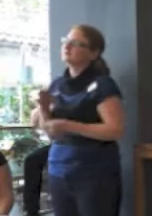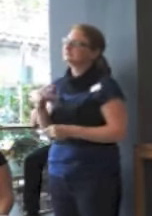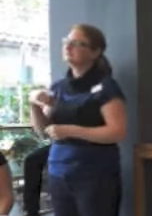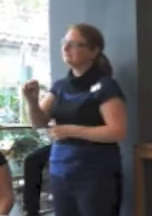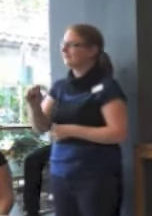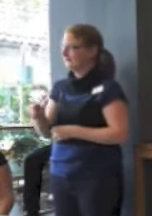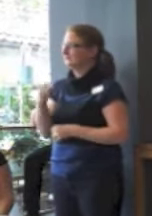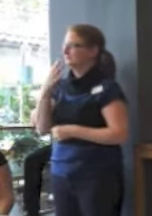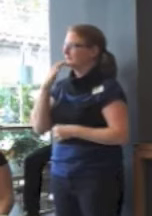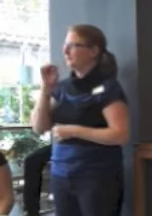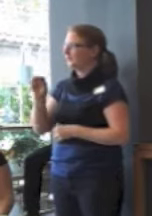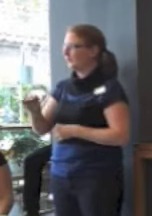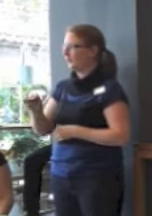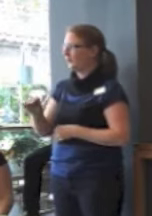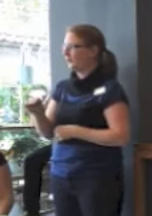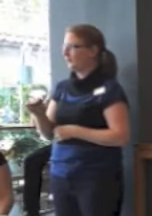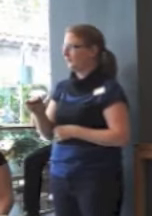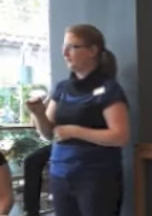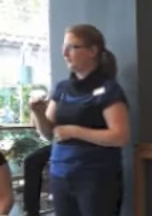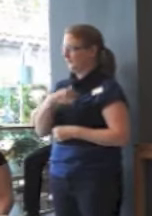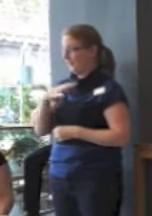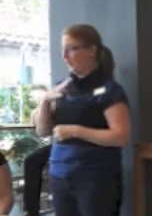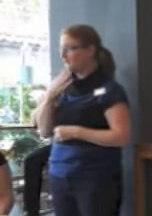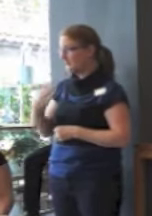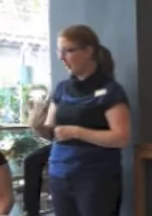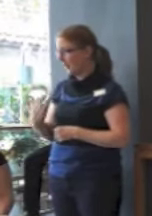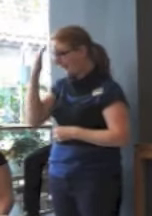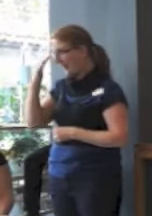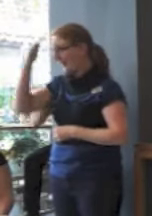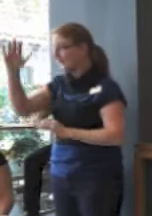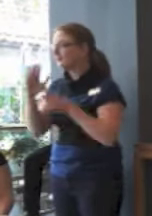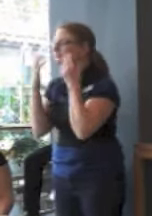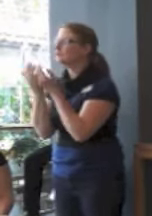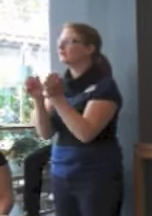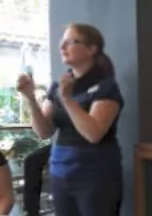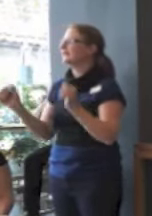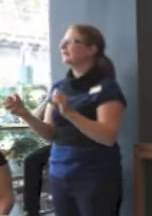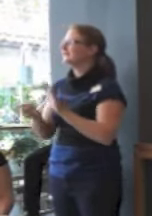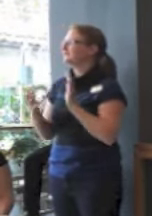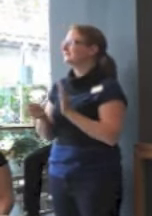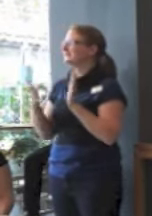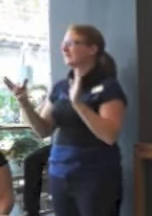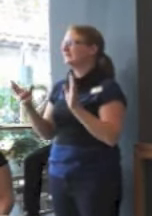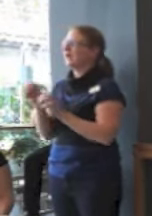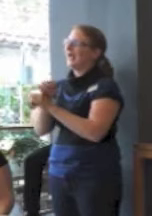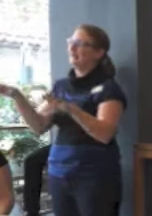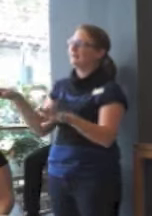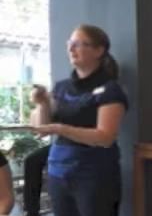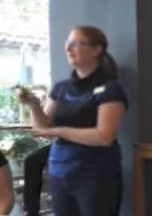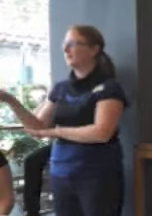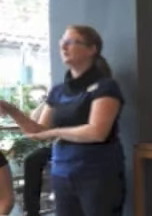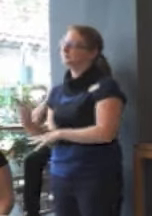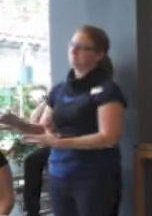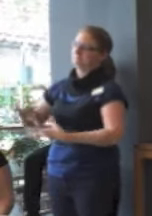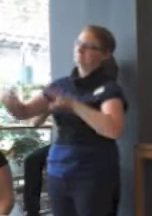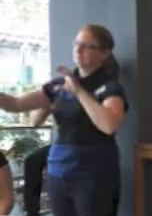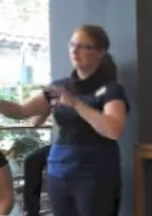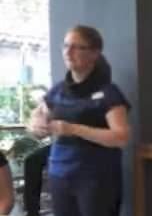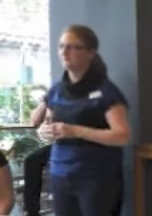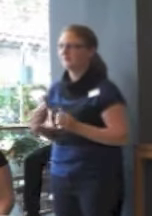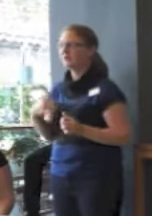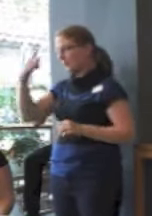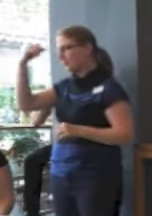på delar av det, att vi har en bra äldreomsorg i Sverige, men den beskrivs i allmänna termer som en katastrof. Och jag tror ju